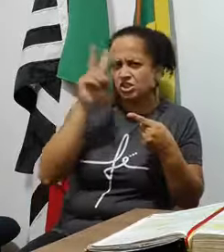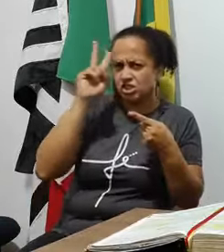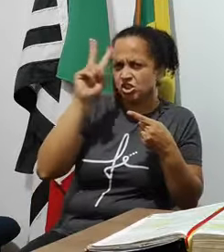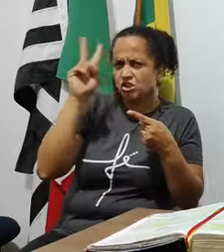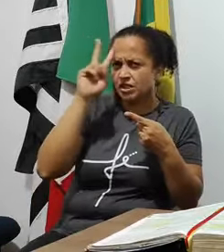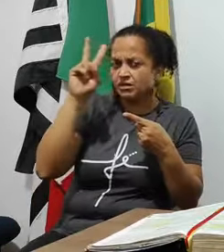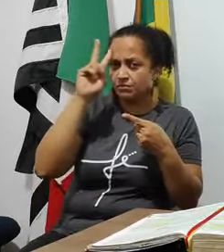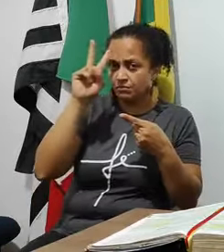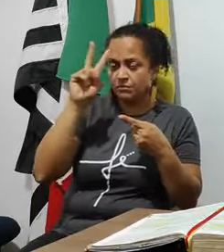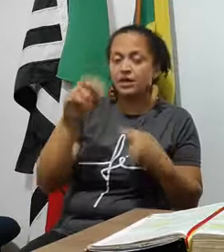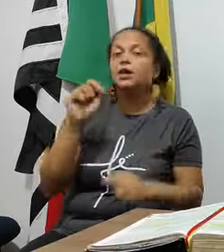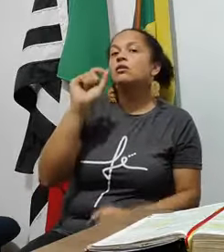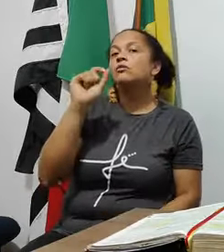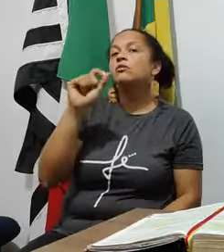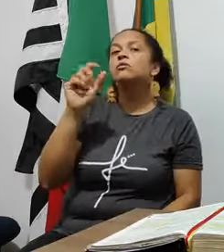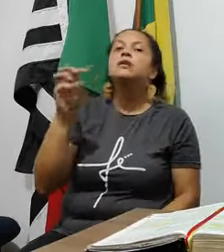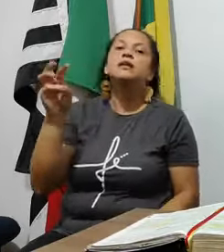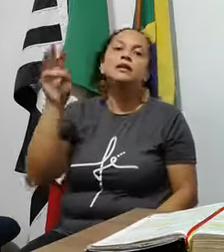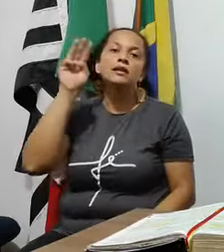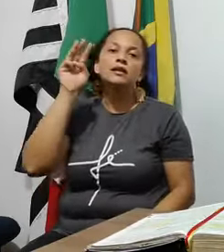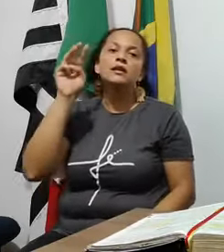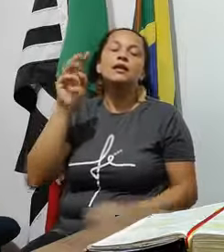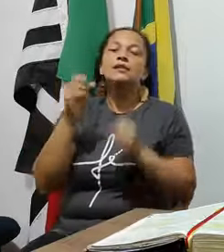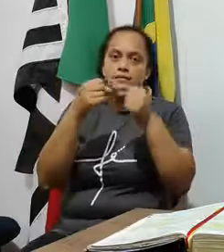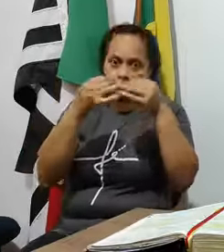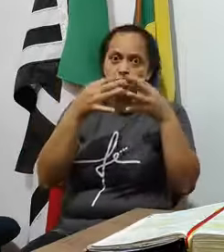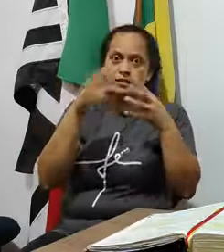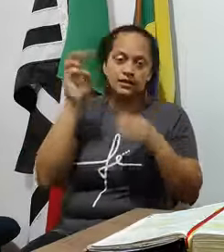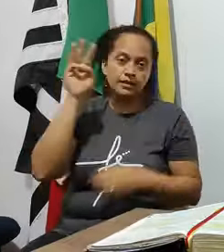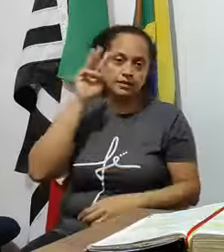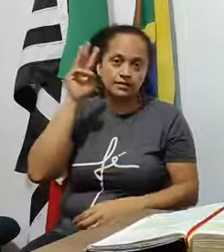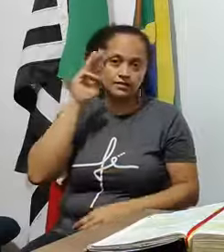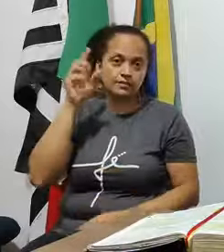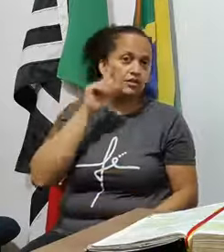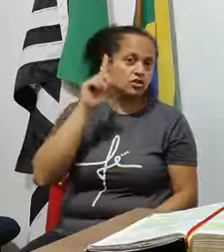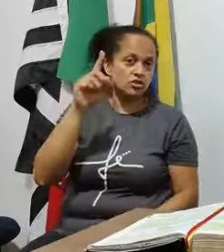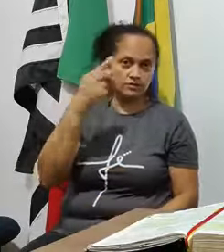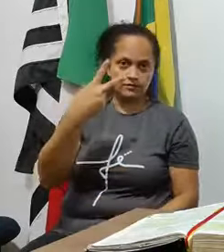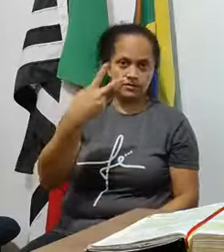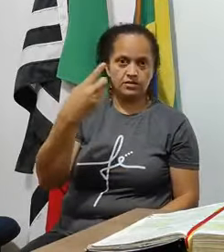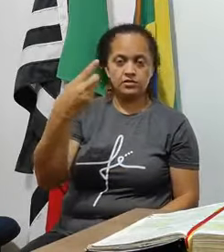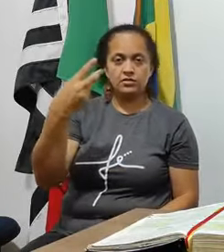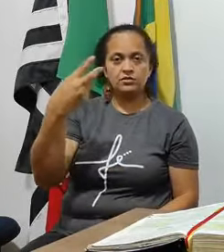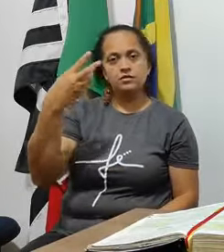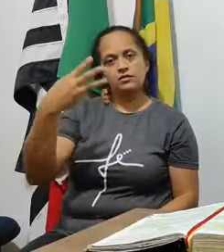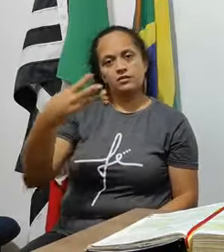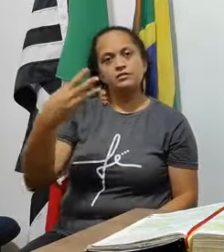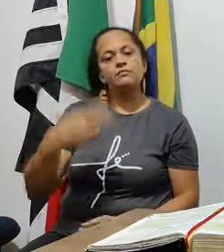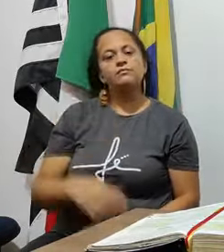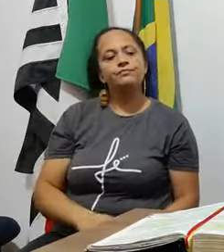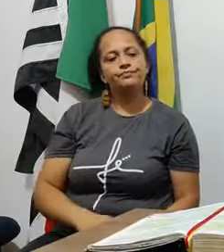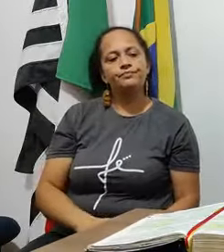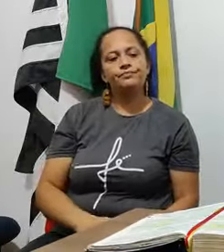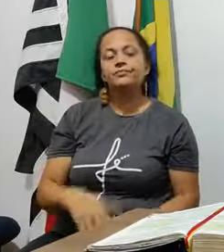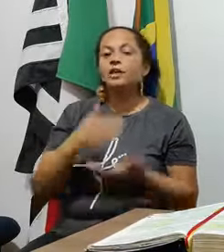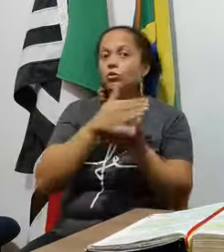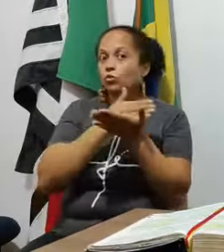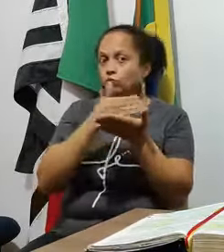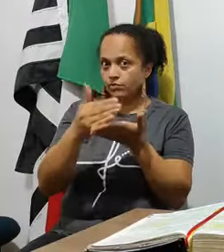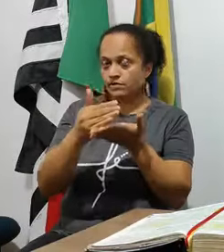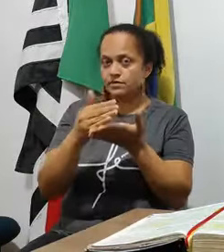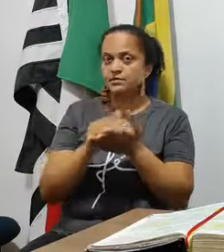deu a primeira parte na terça-feira, dia 23. Nós começamos com o texto de